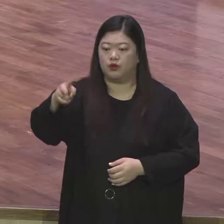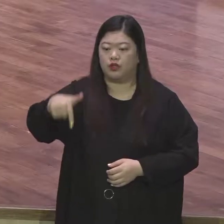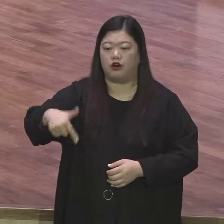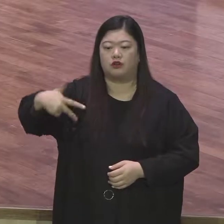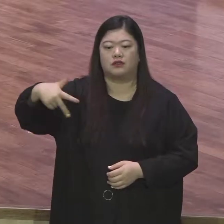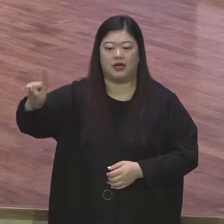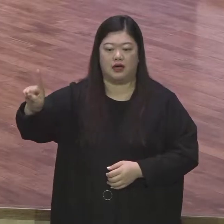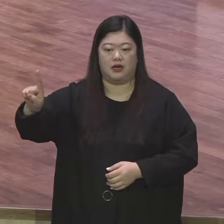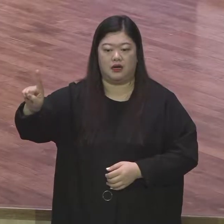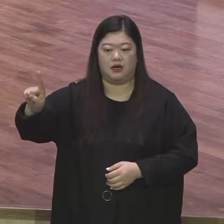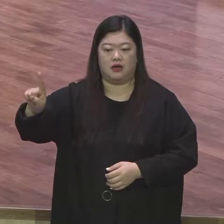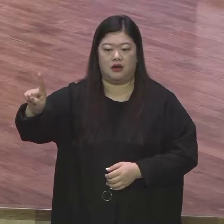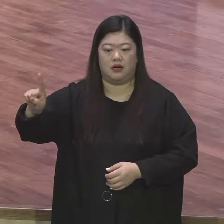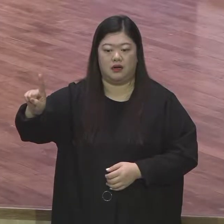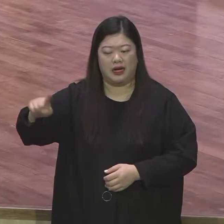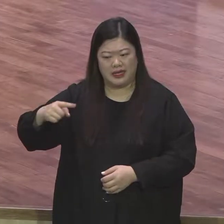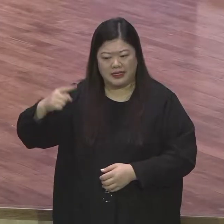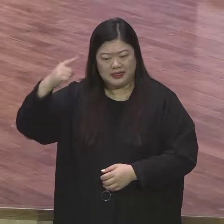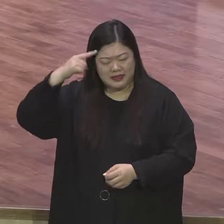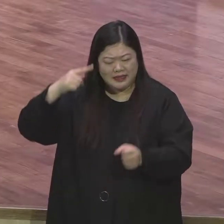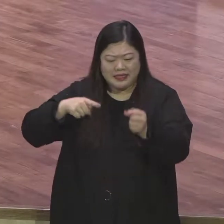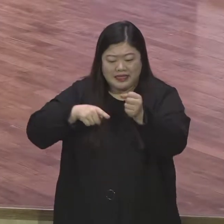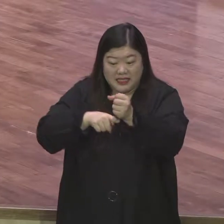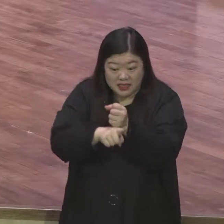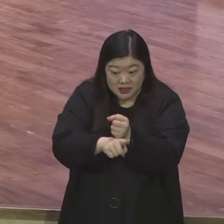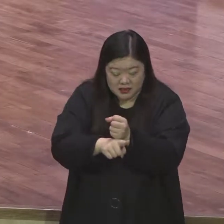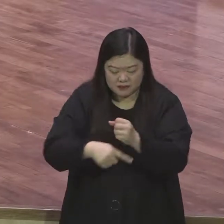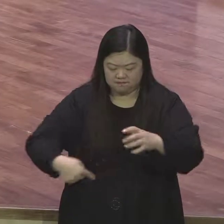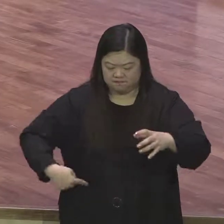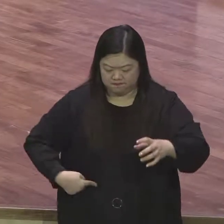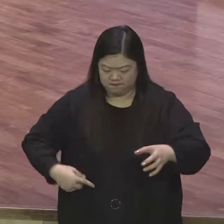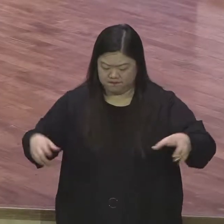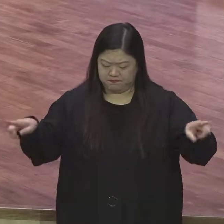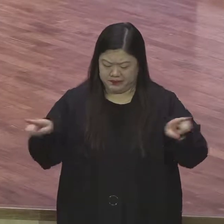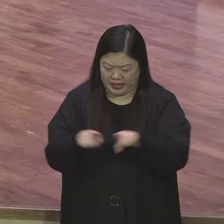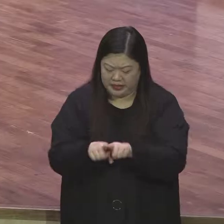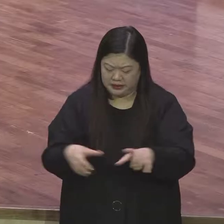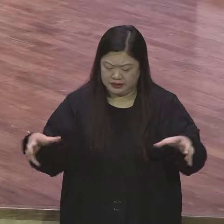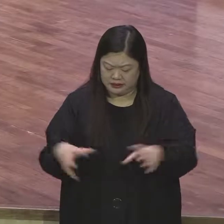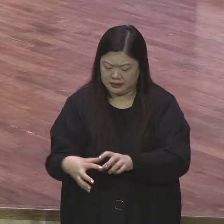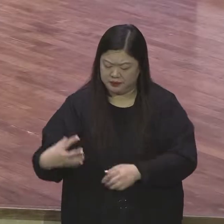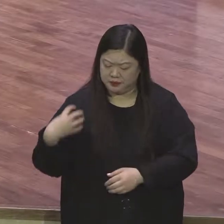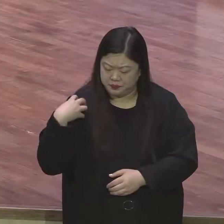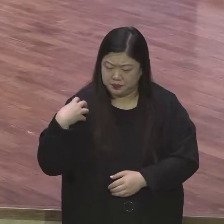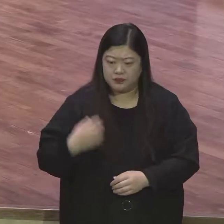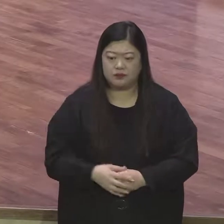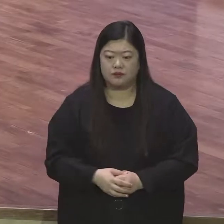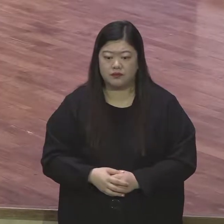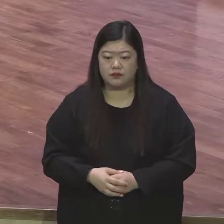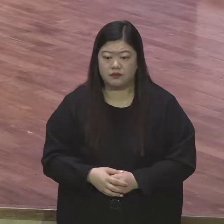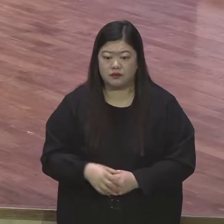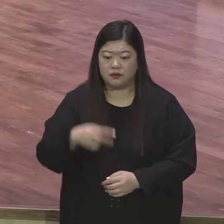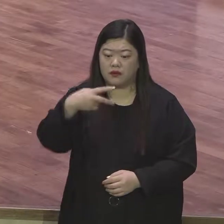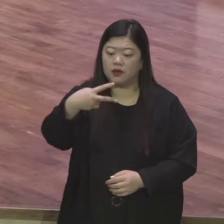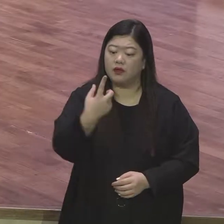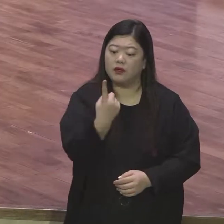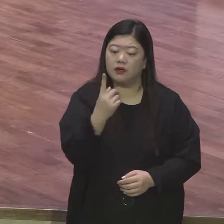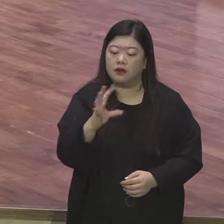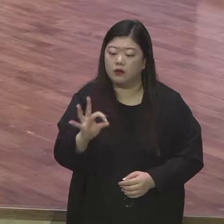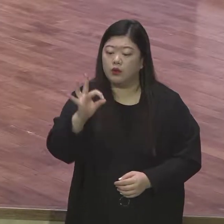같이 했다. 뜻을 같이 한 동역자. 이 무슨 말이에요? 같은 마음을